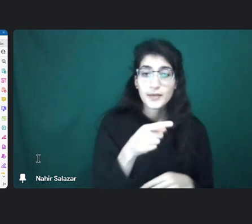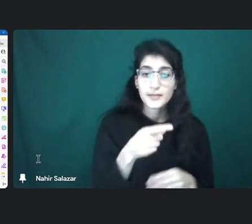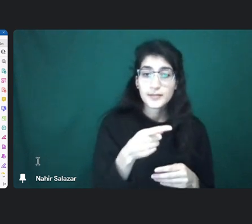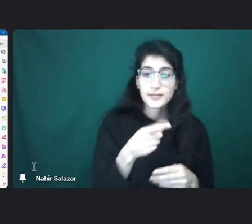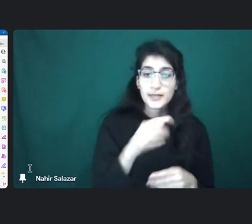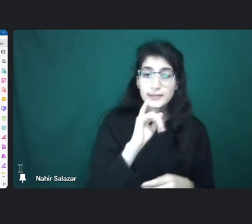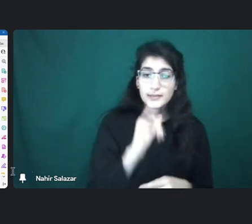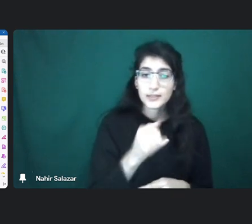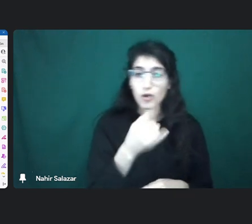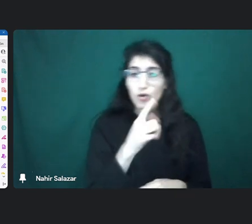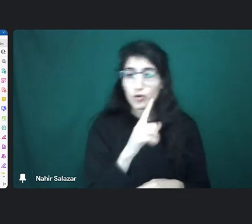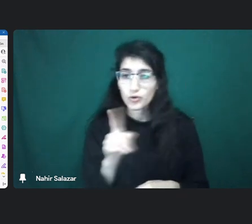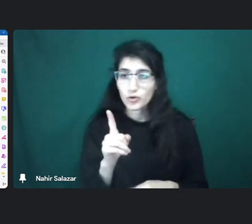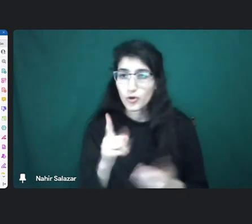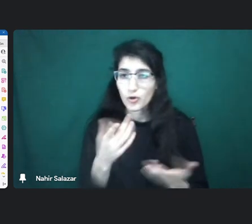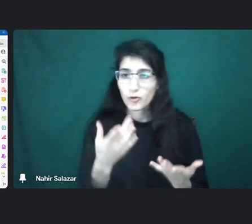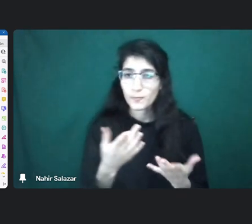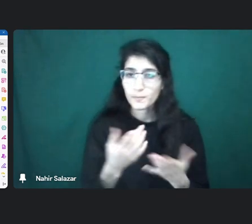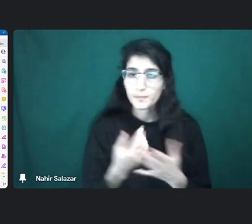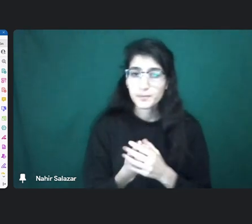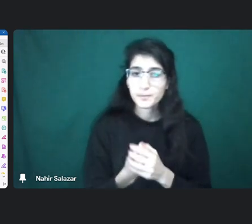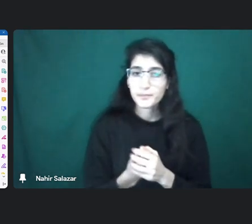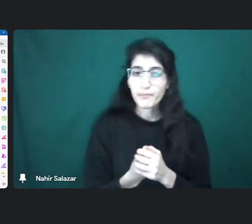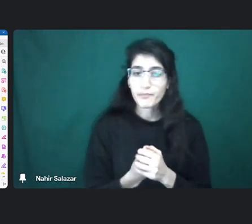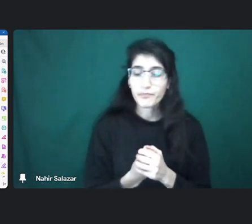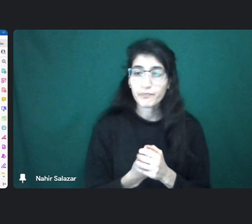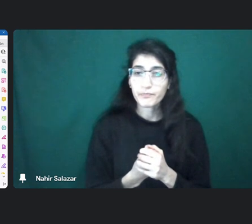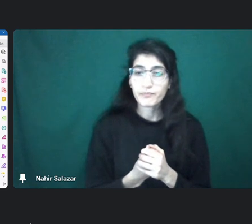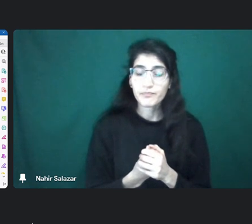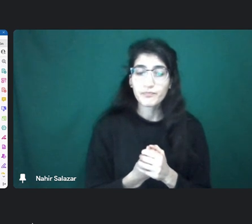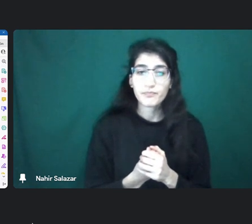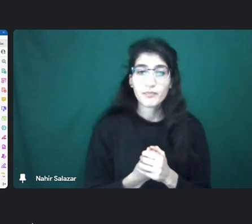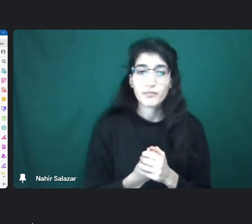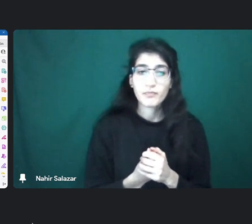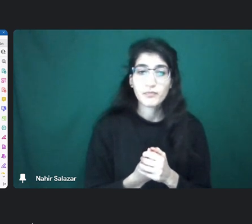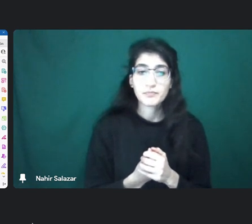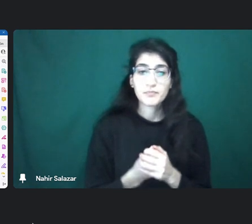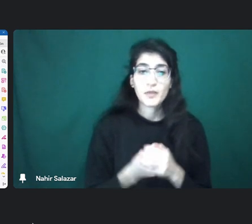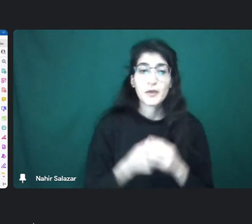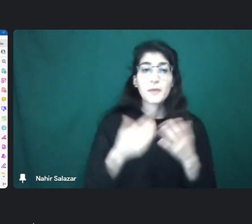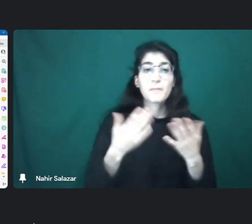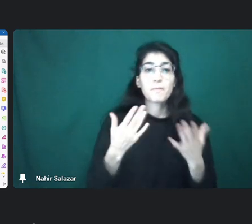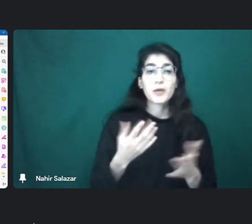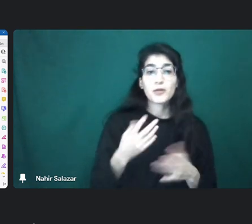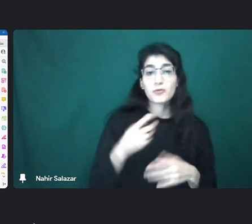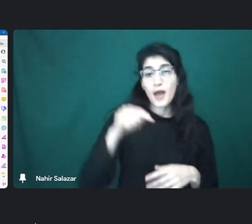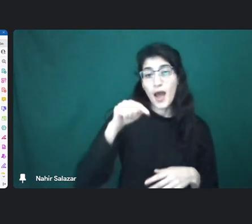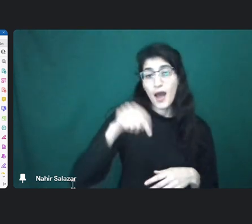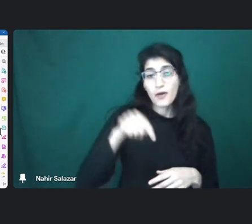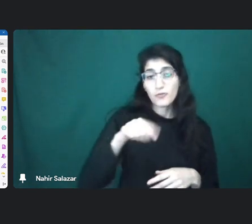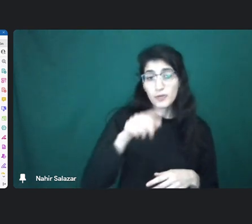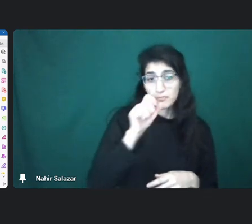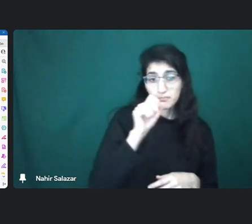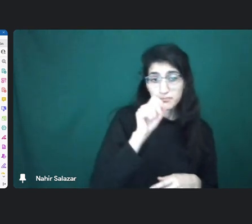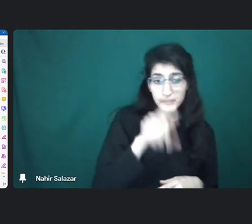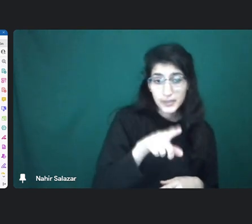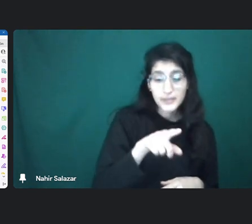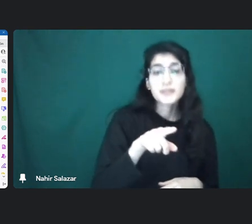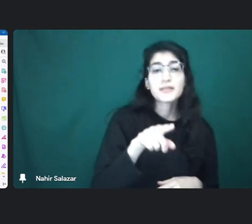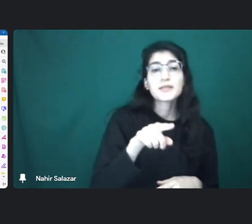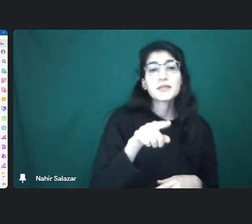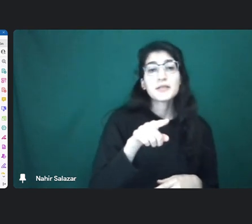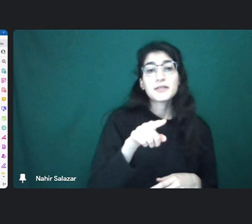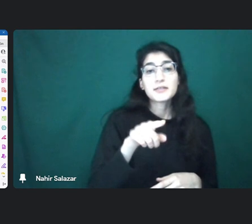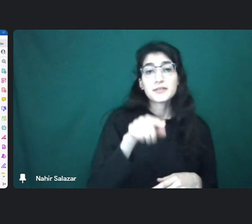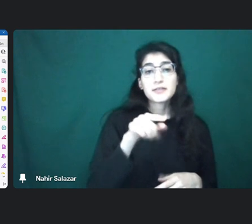No, profe. Bueno, hacemos esta y vamos a dejar de tarea la de separación en bloques. Y hacemos esto, lo